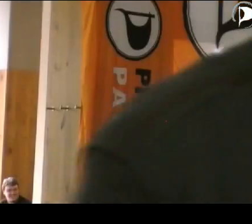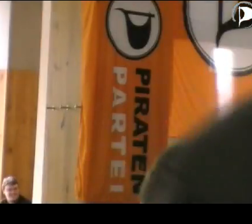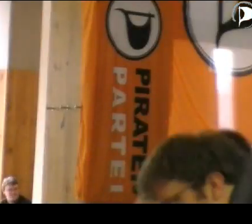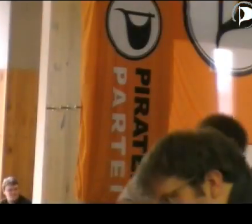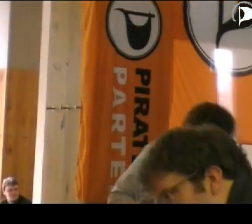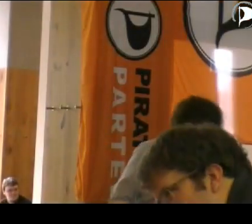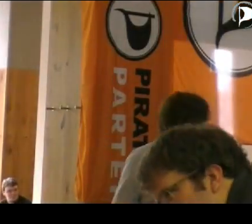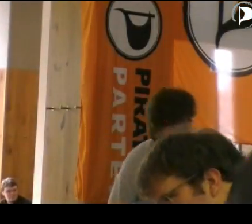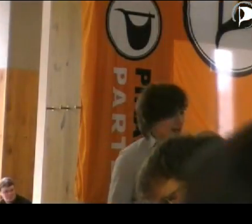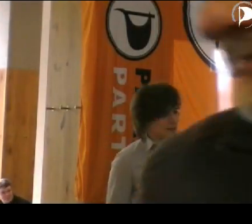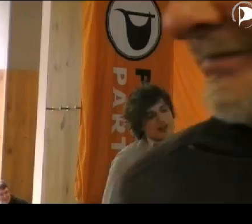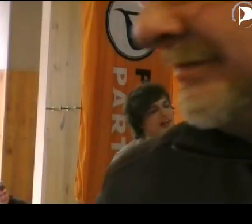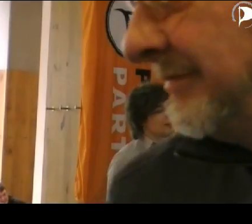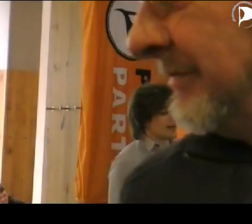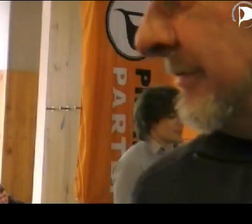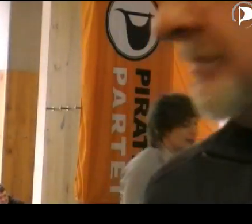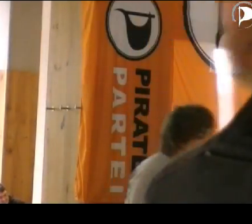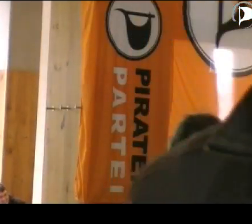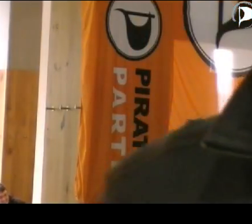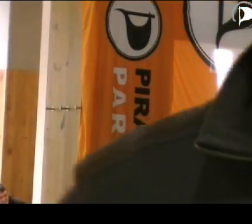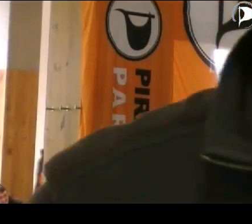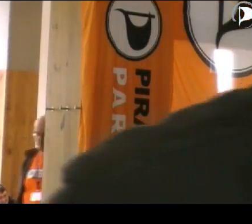wir versuchen aber einmal mehr